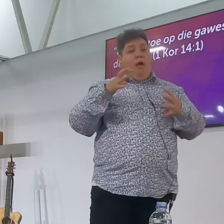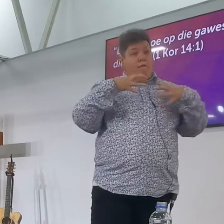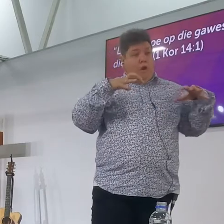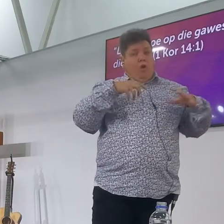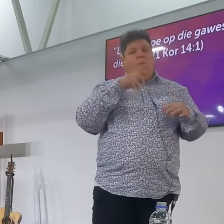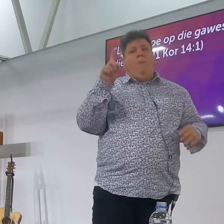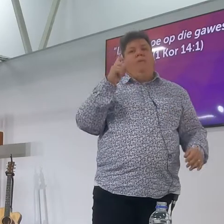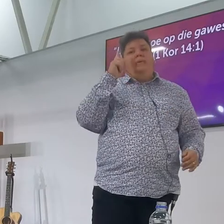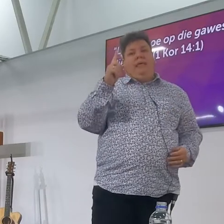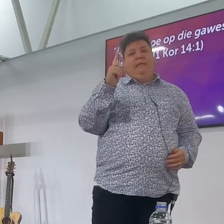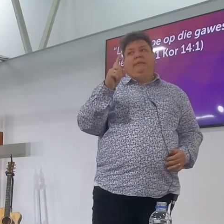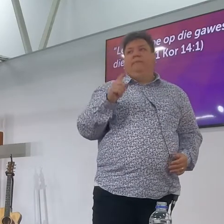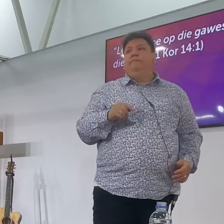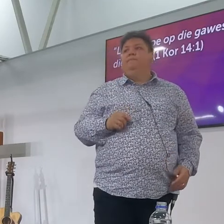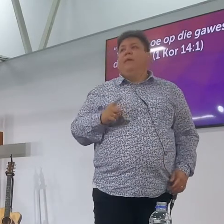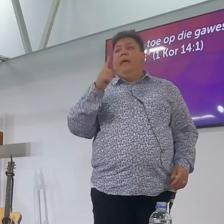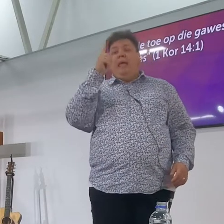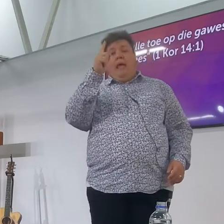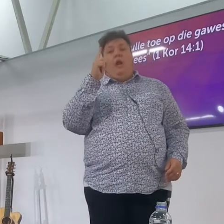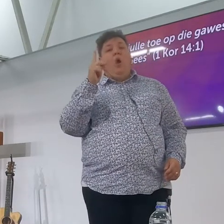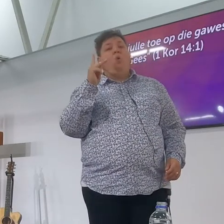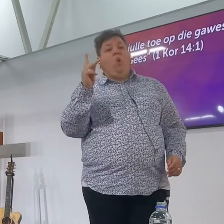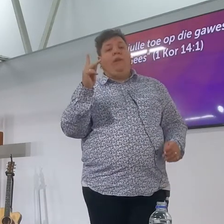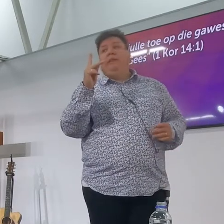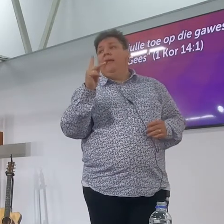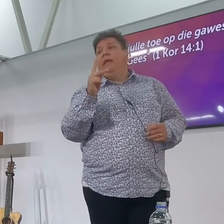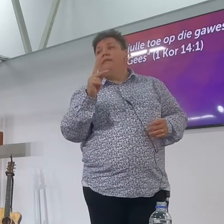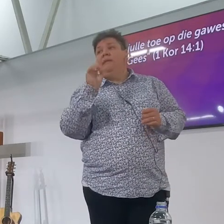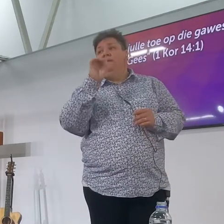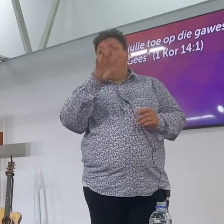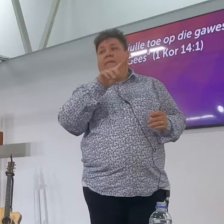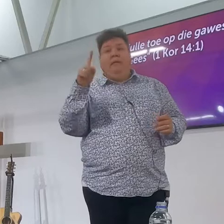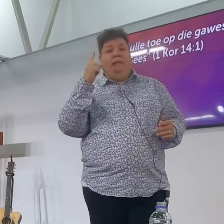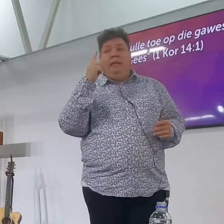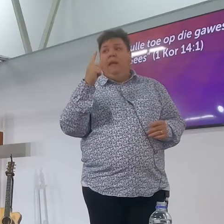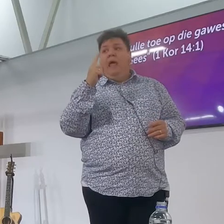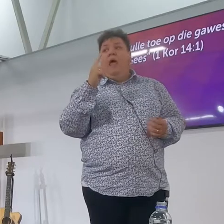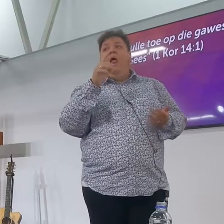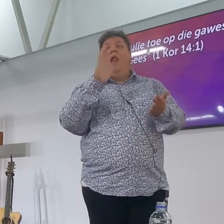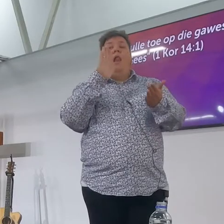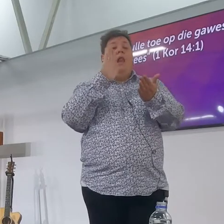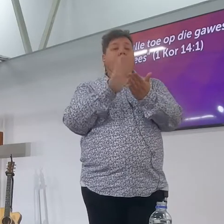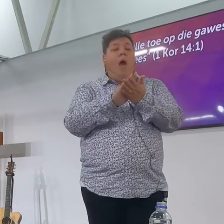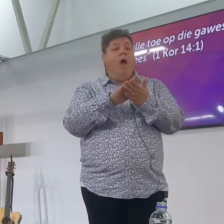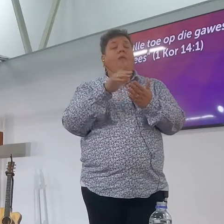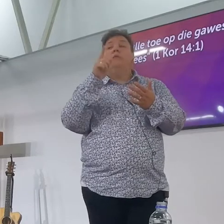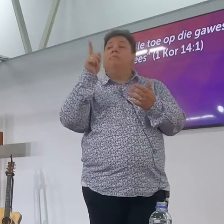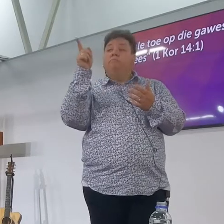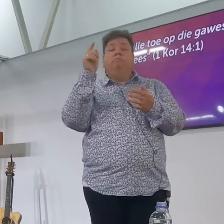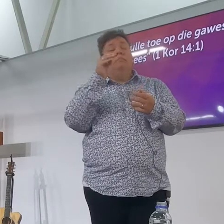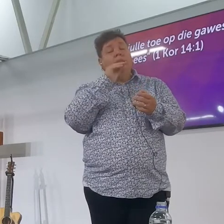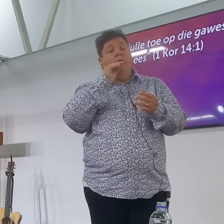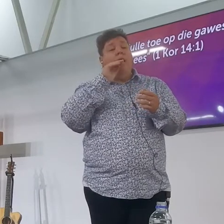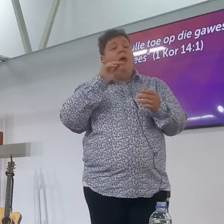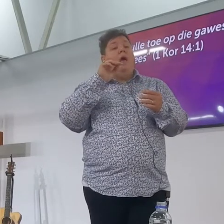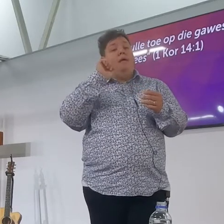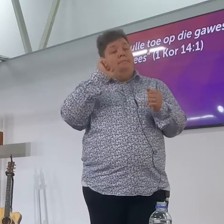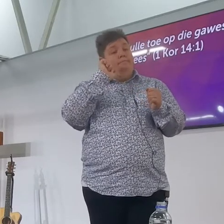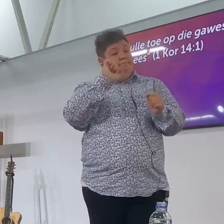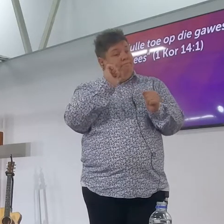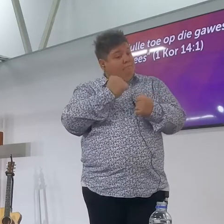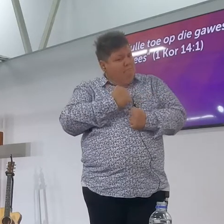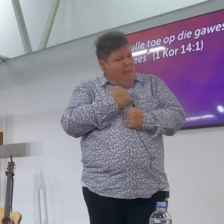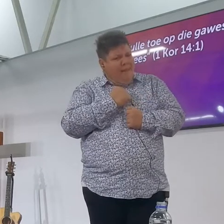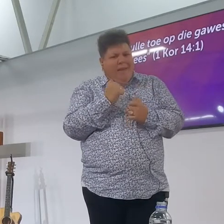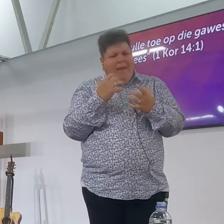1 Korintiërs 14 vers 1 sê Paulus vir die gemeente, lê julle toe op die gawes van die Gees. Met ander woorde, ek behoort te weet wat my gawes is. En